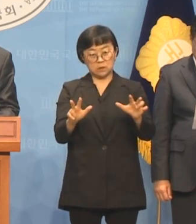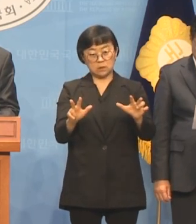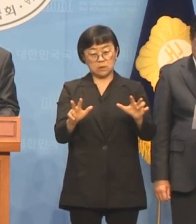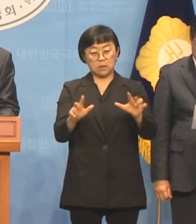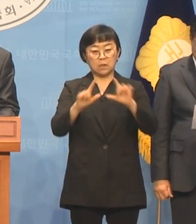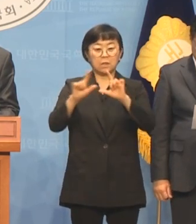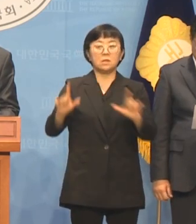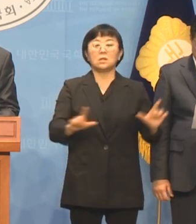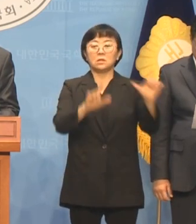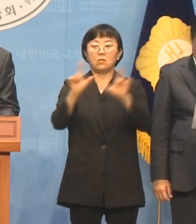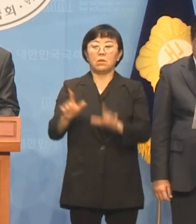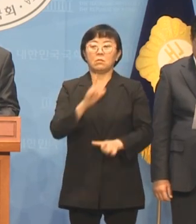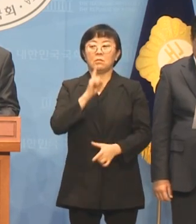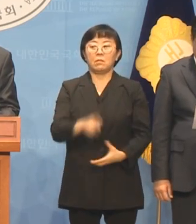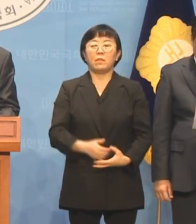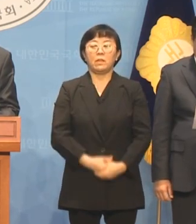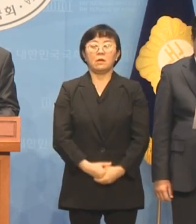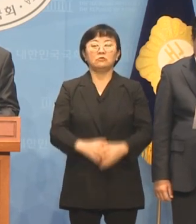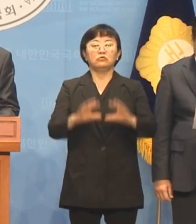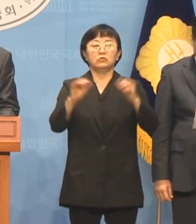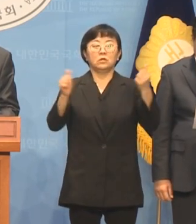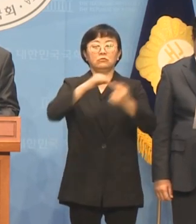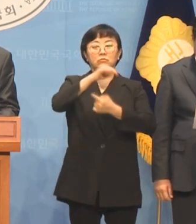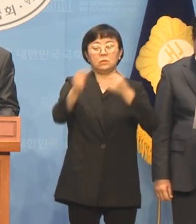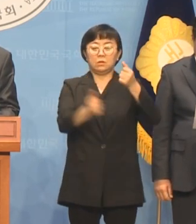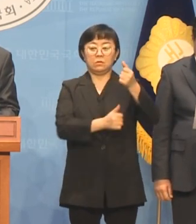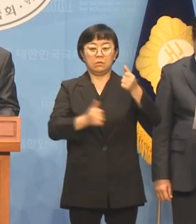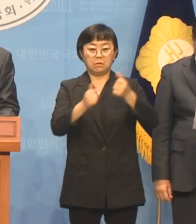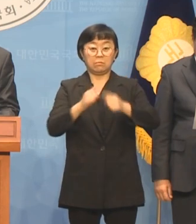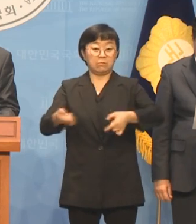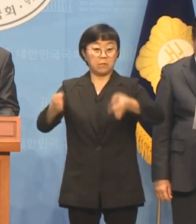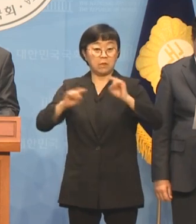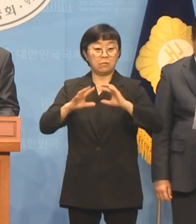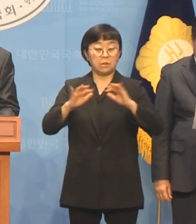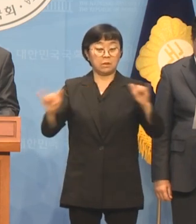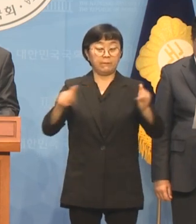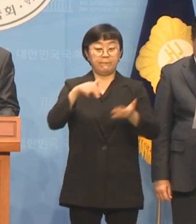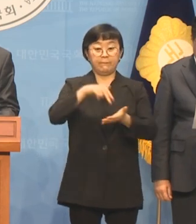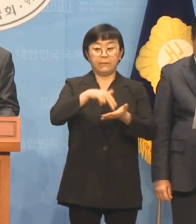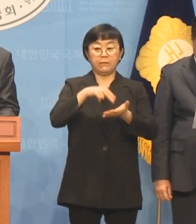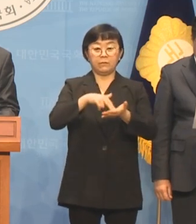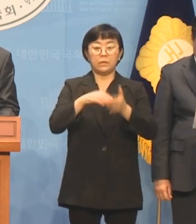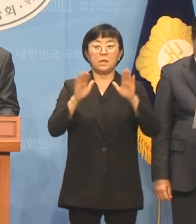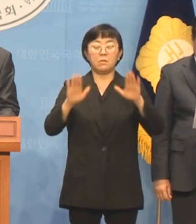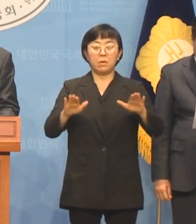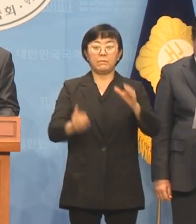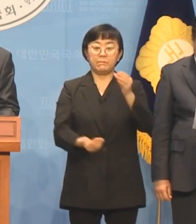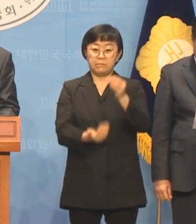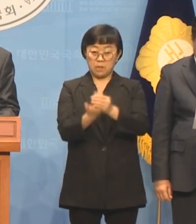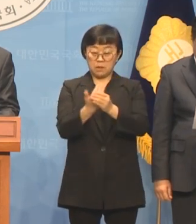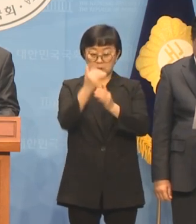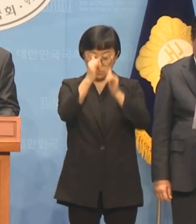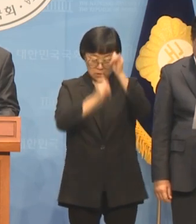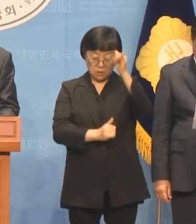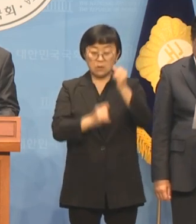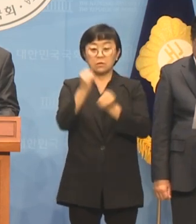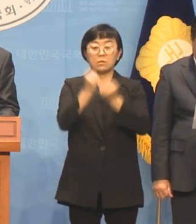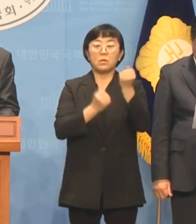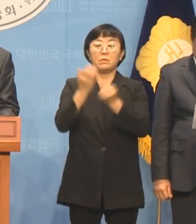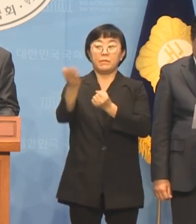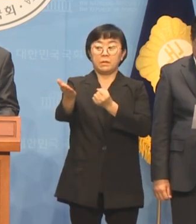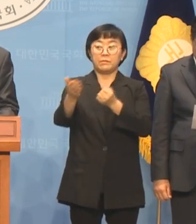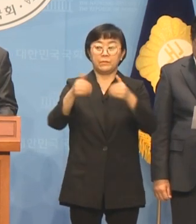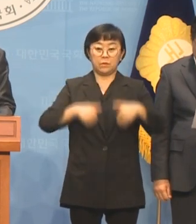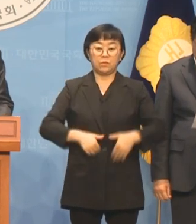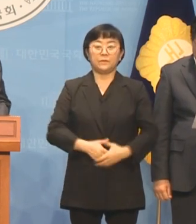일상이 되어가고 있습니다. 국회 운영위원회에 나와 국민 앞에서 이번 사건의 경위를 소상히